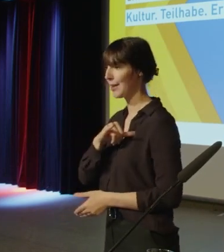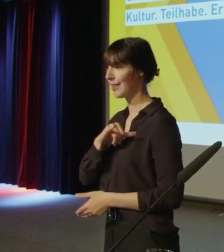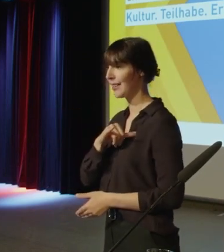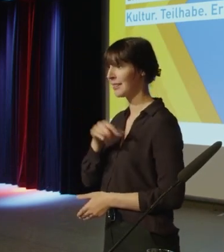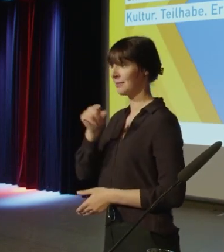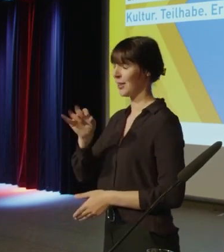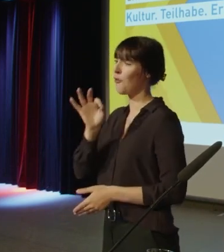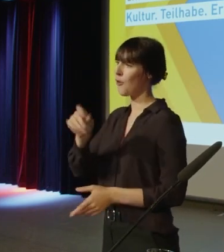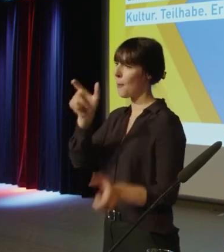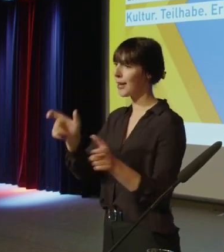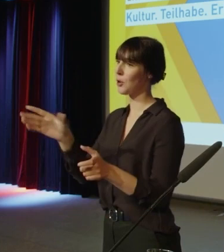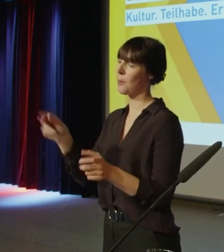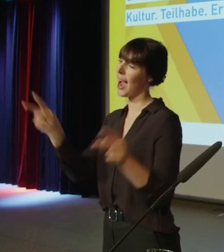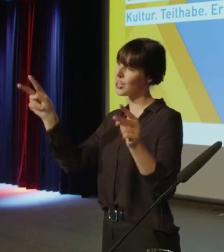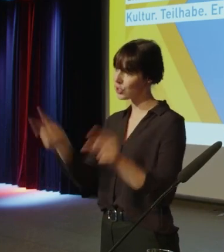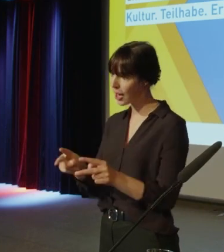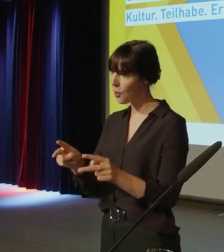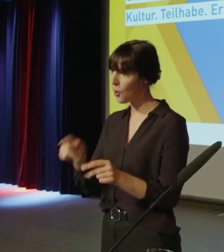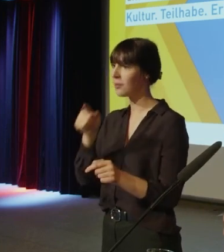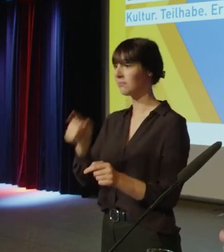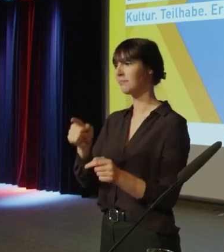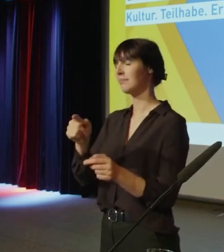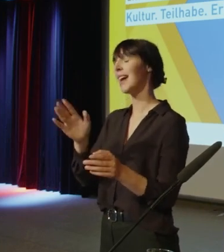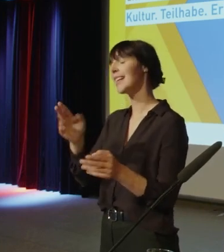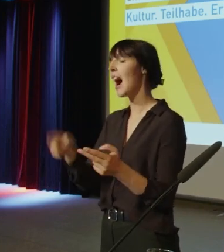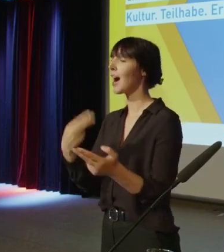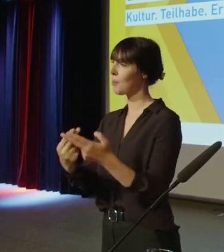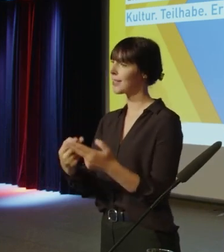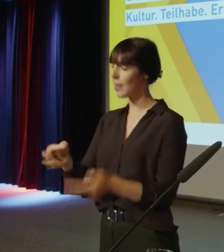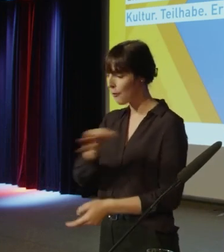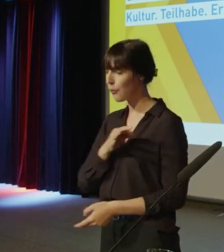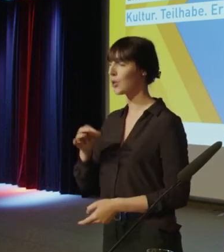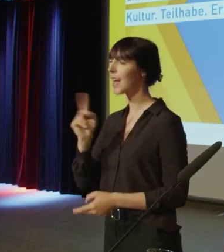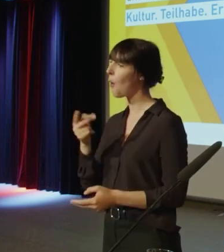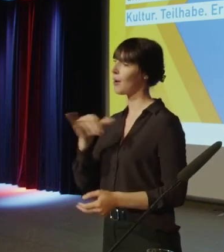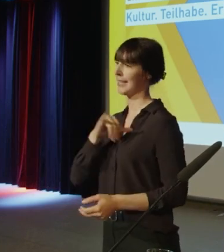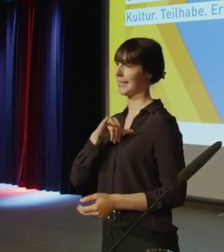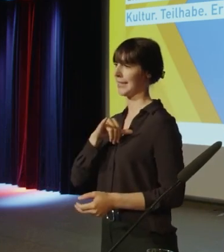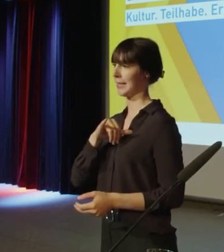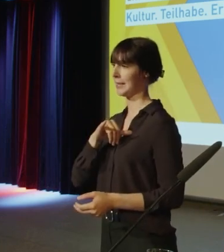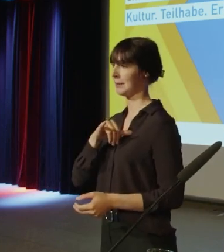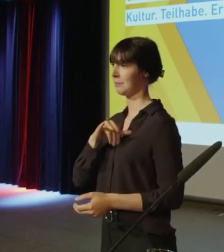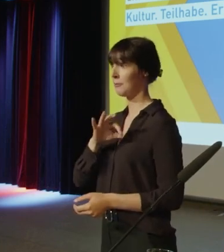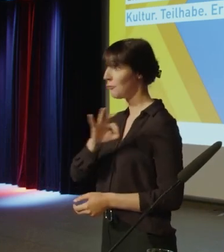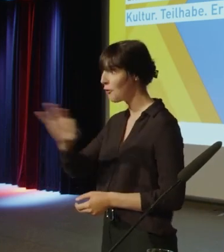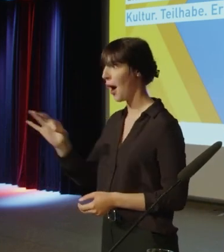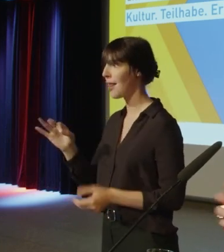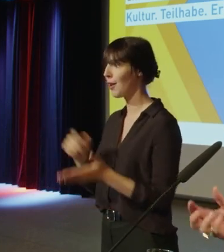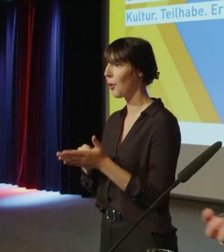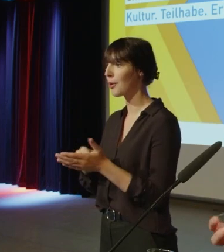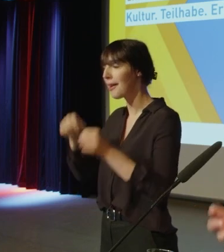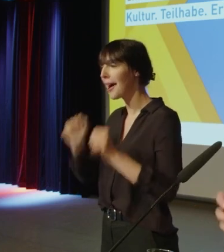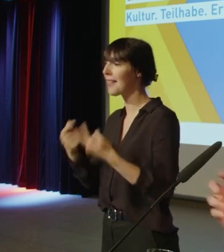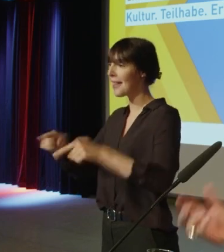bestimmten Einschränkungen leben, ist eigentlich immer dasjenige, das für uns alle das Interessanteste ist, weil es meistens einen